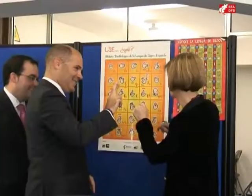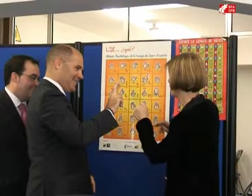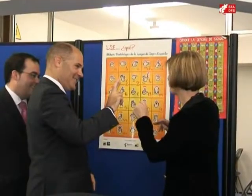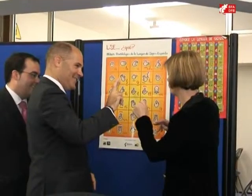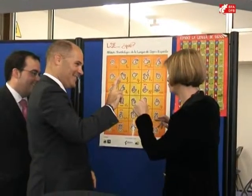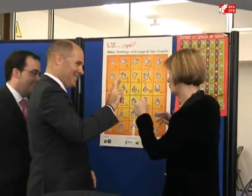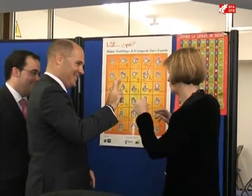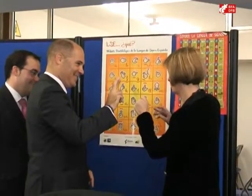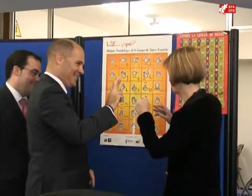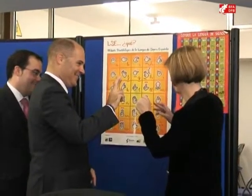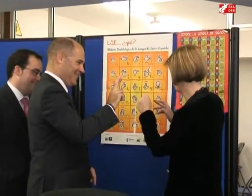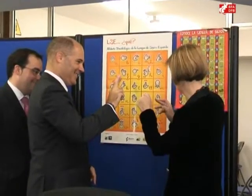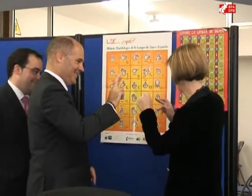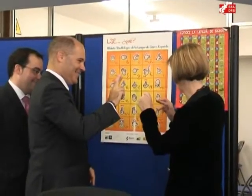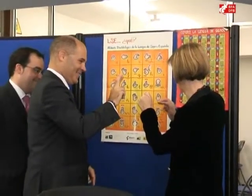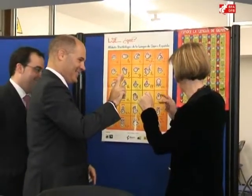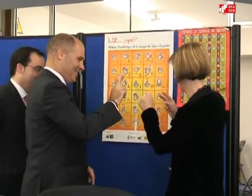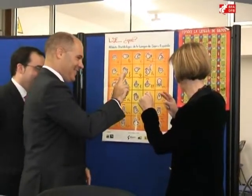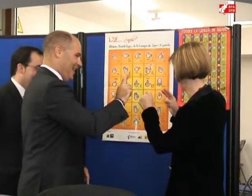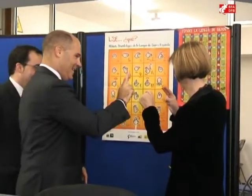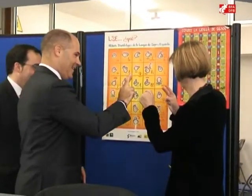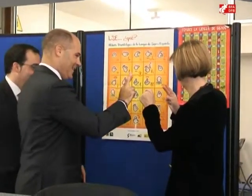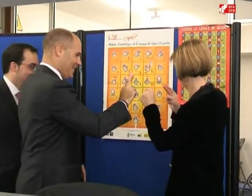quedo con una solo. EKR.